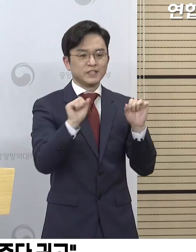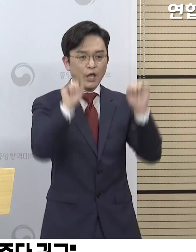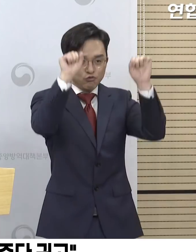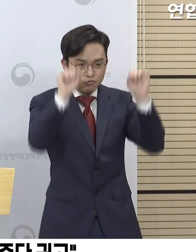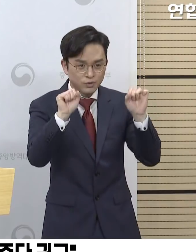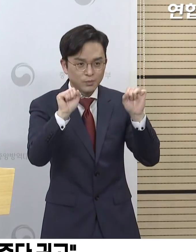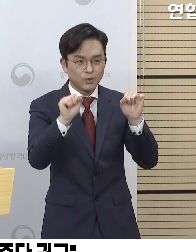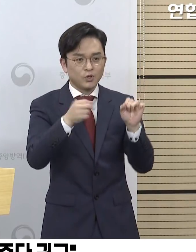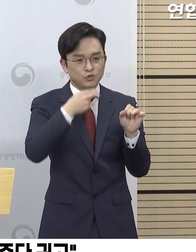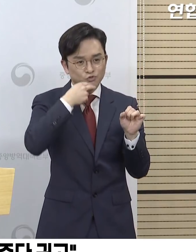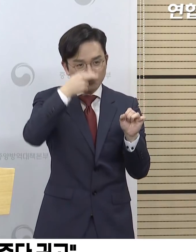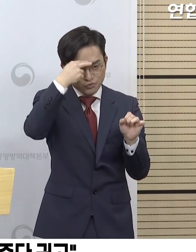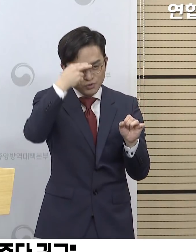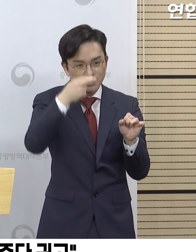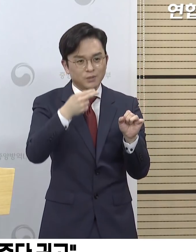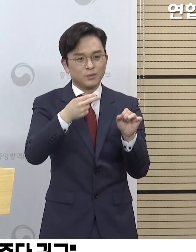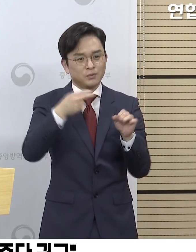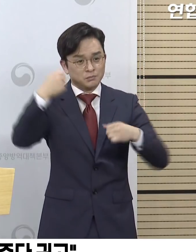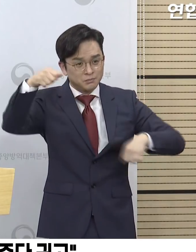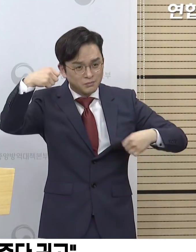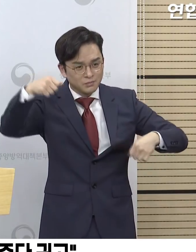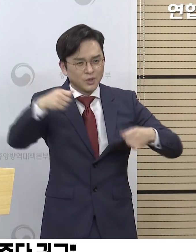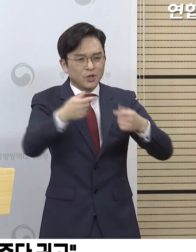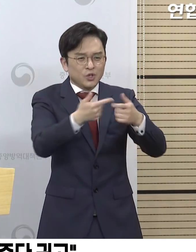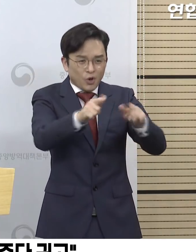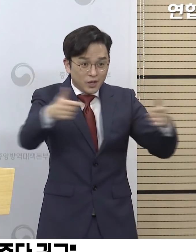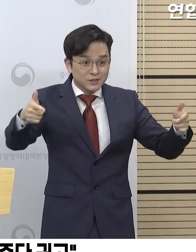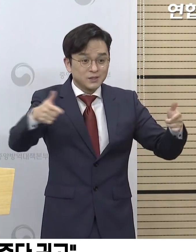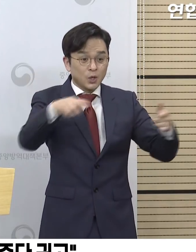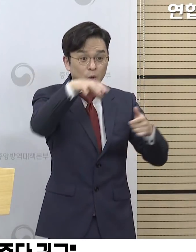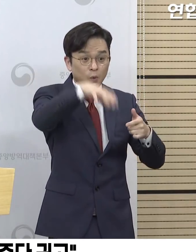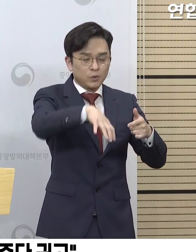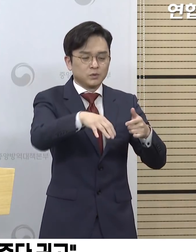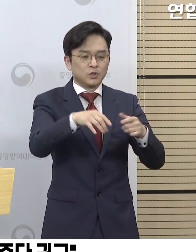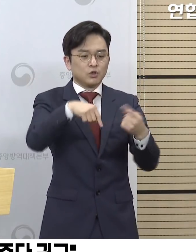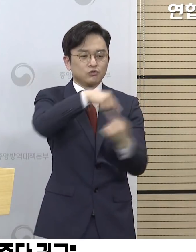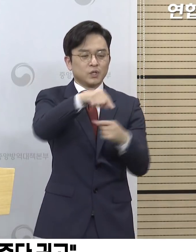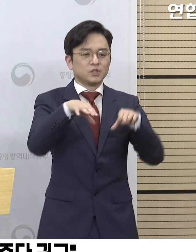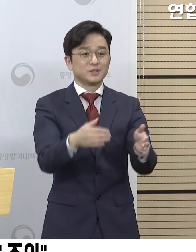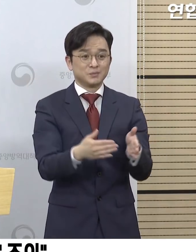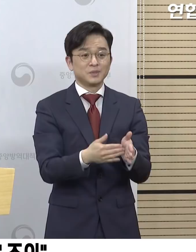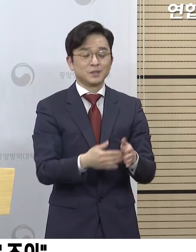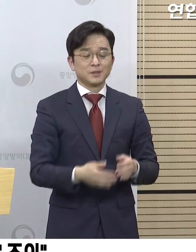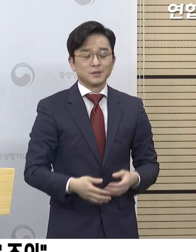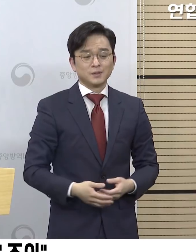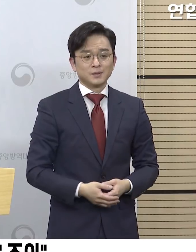등 일부 시설과 업종의 운영을 제한하는 등의 조치를 함께 시행하고 있습니다.